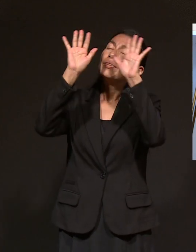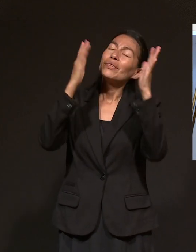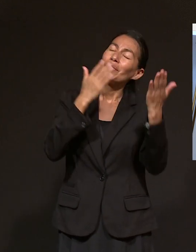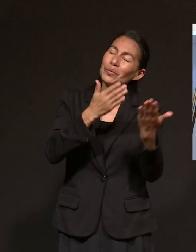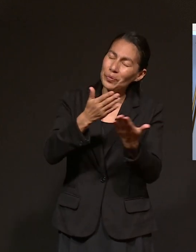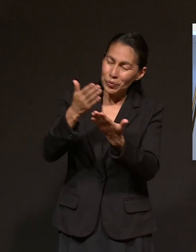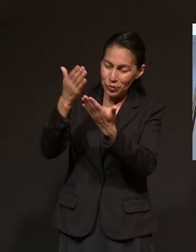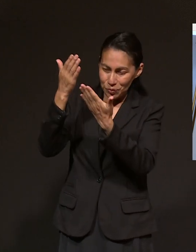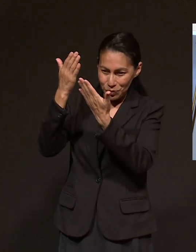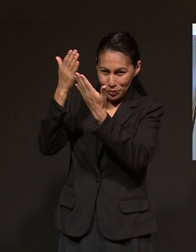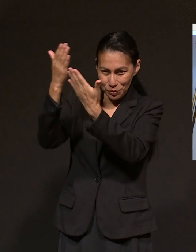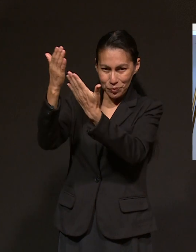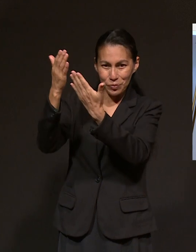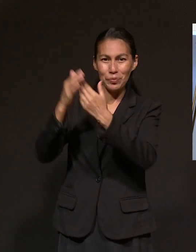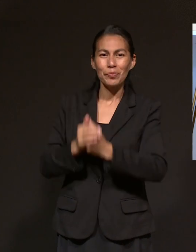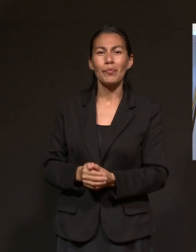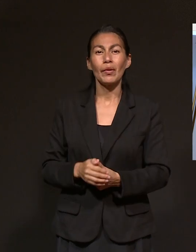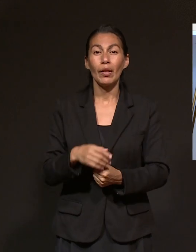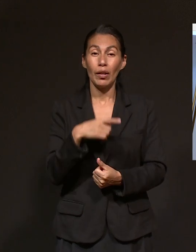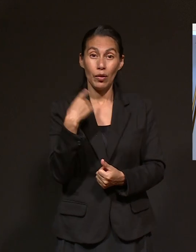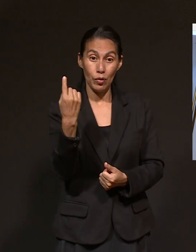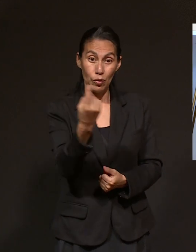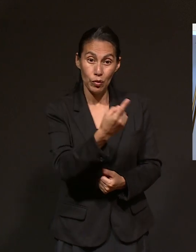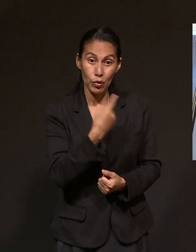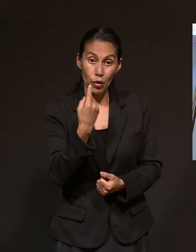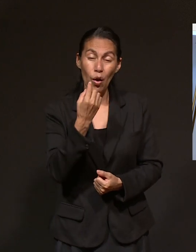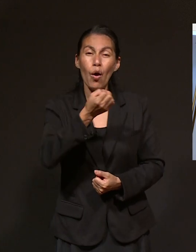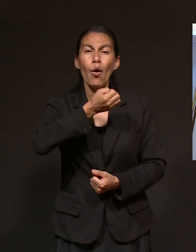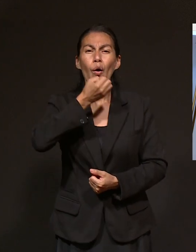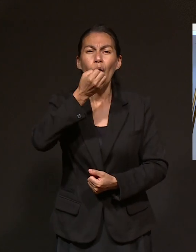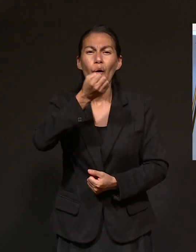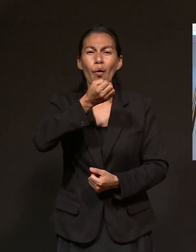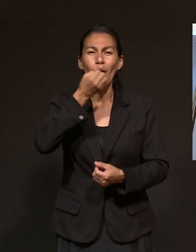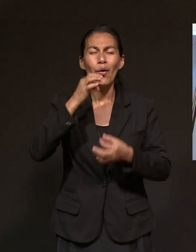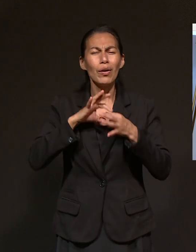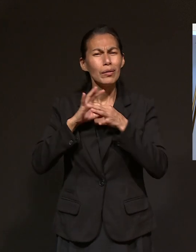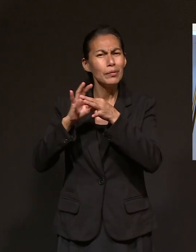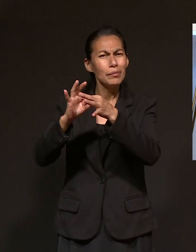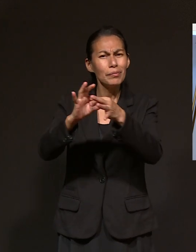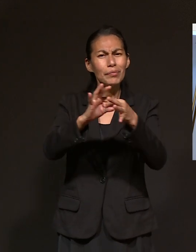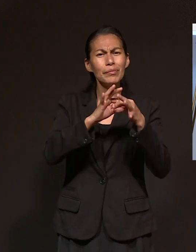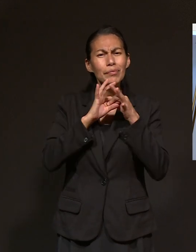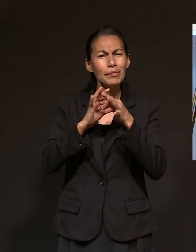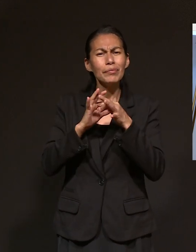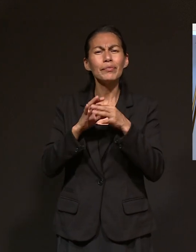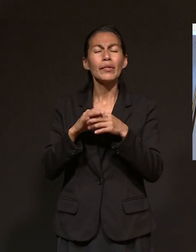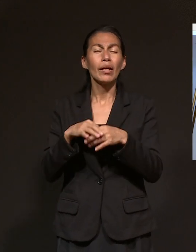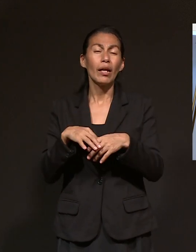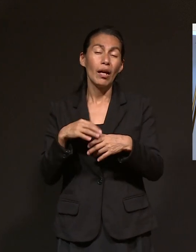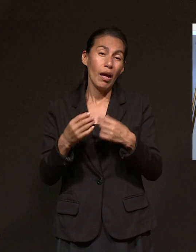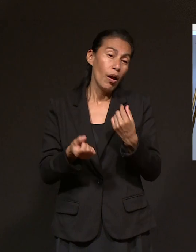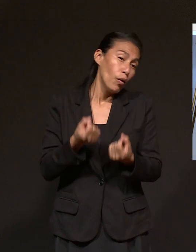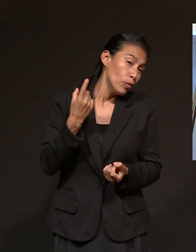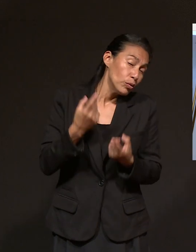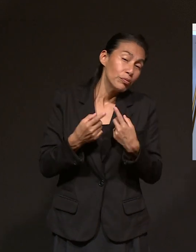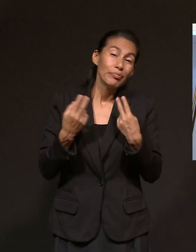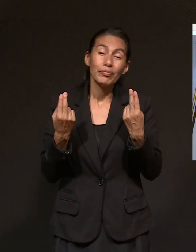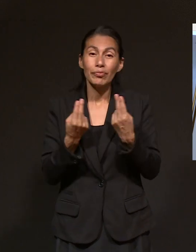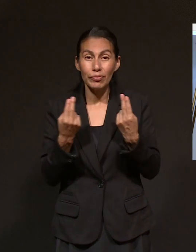a Dios. Y es un foro para que unos a otros oremos por nuestras necesidades,